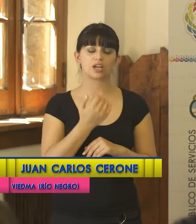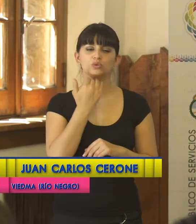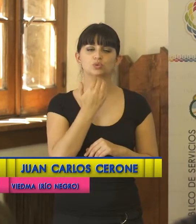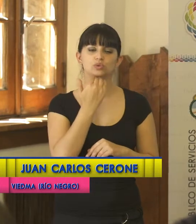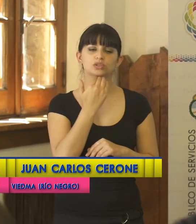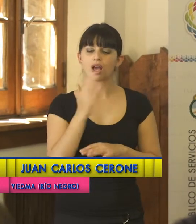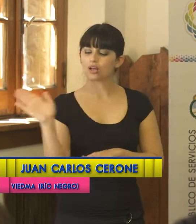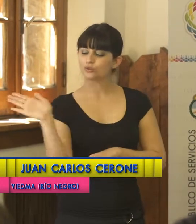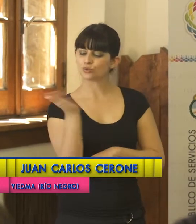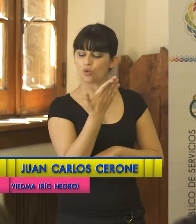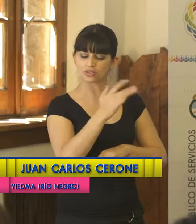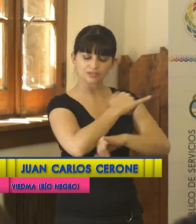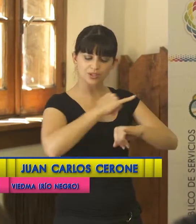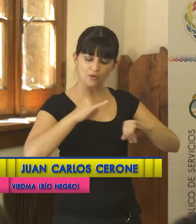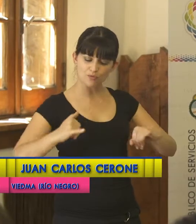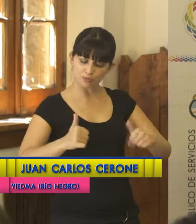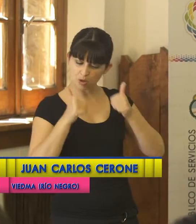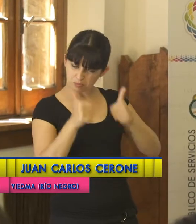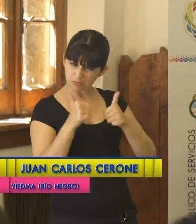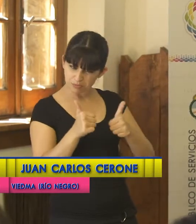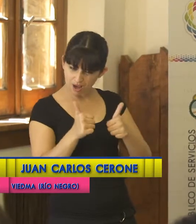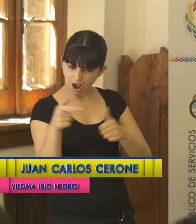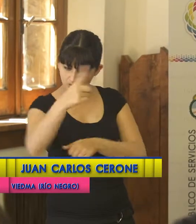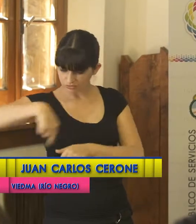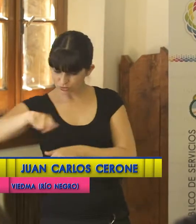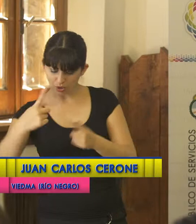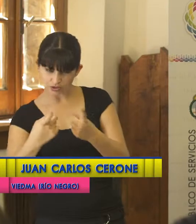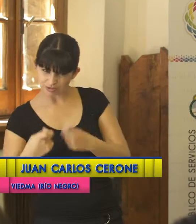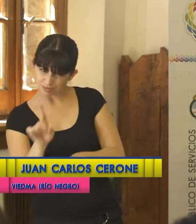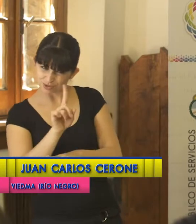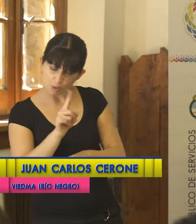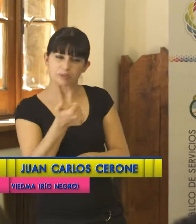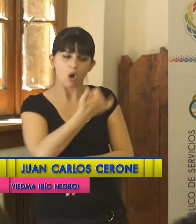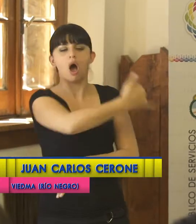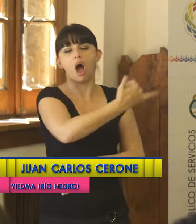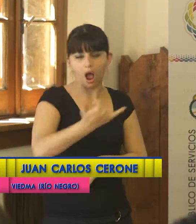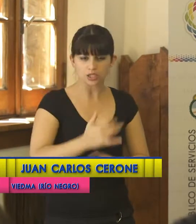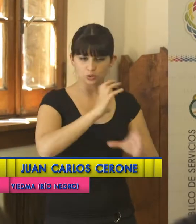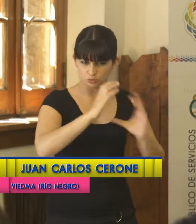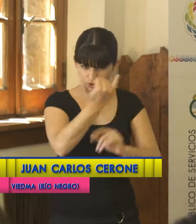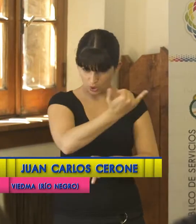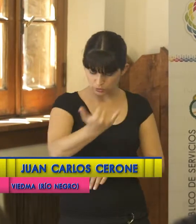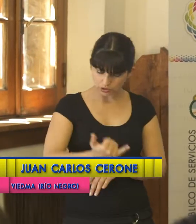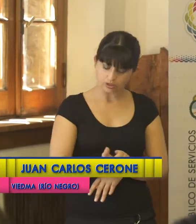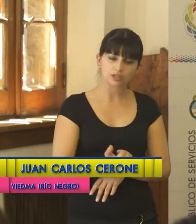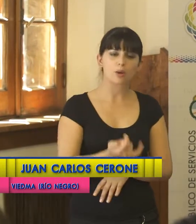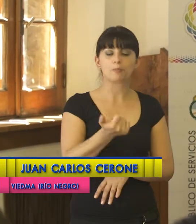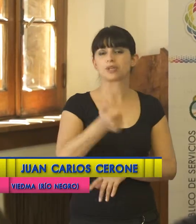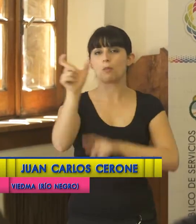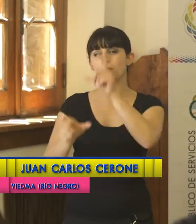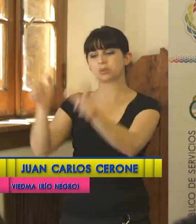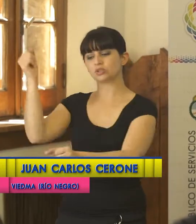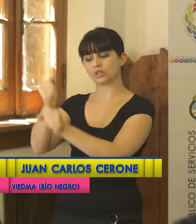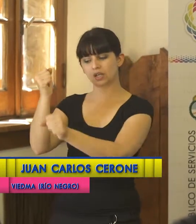la precisión y la información que necesitamos pero que las tenemos la tenemos pero hablando con los trabajadores